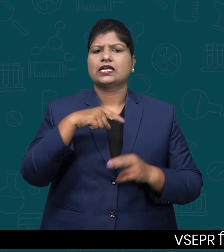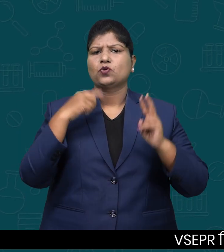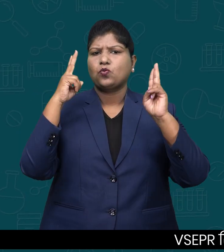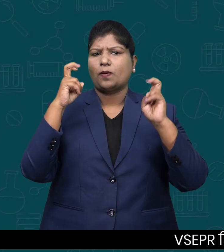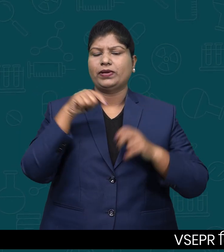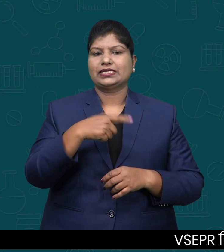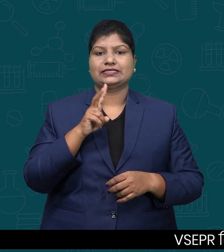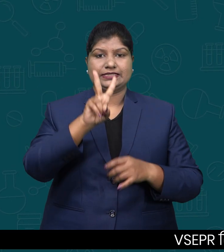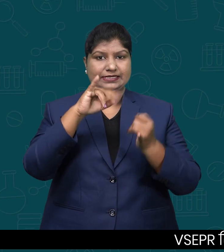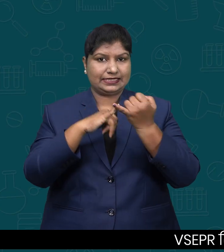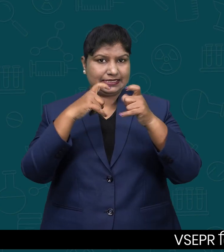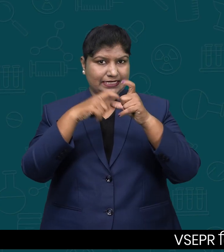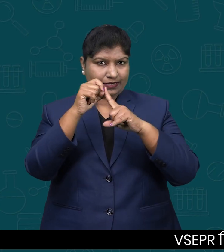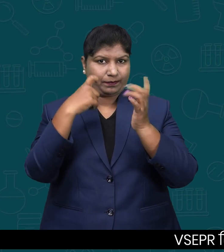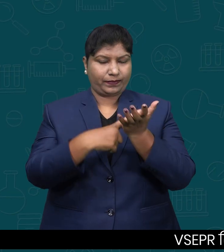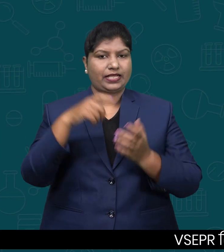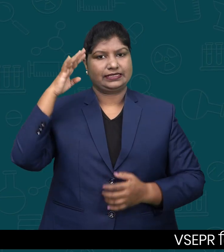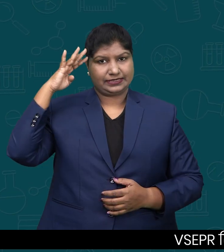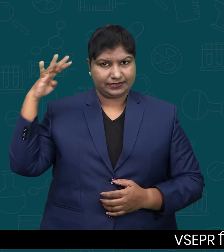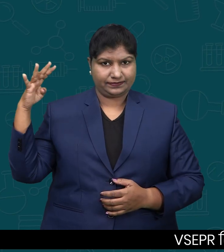VSEPR सिद्धांताचे विधान.